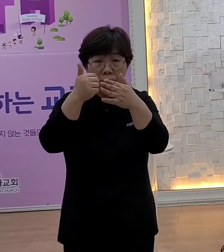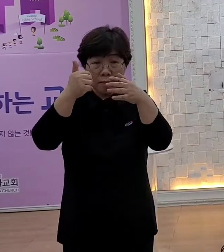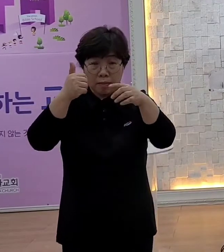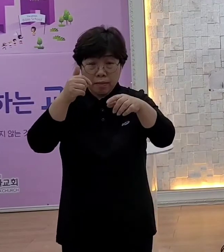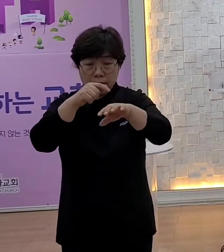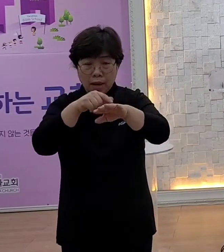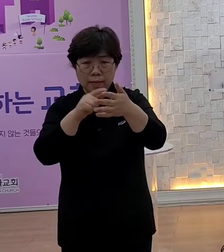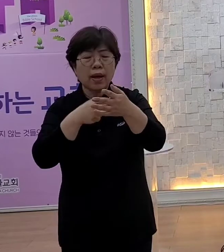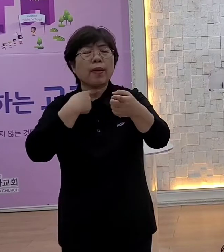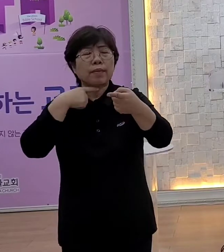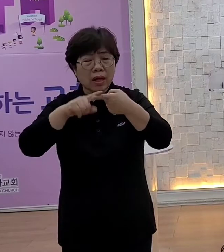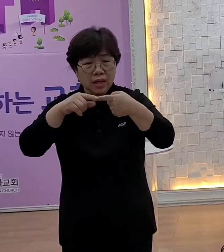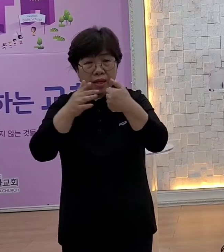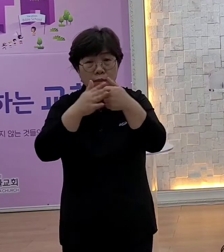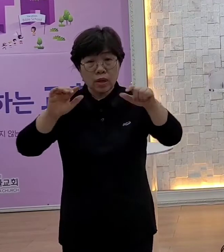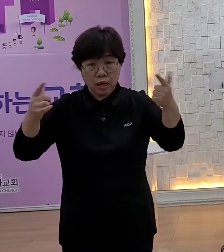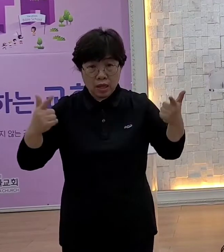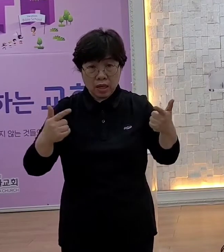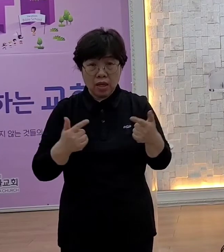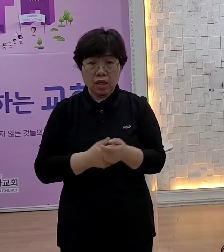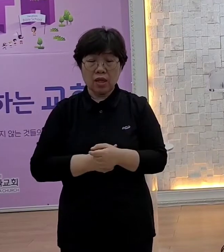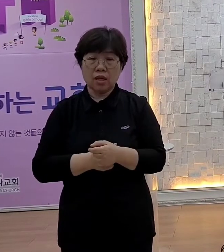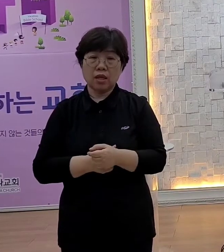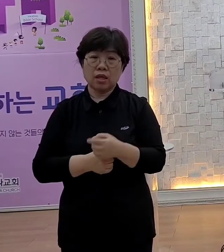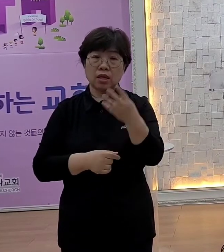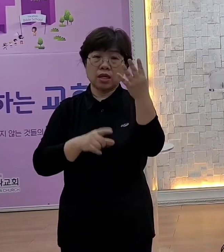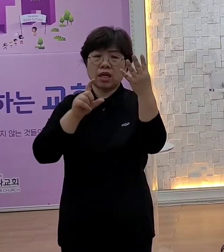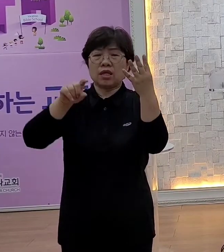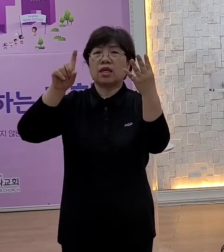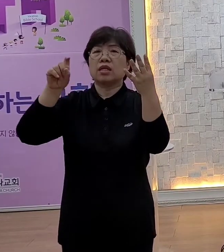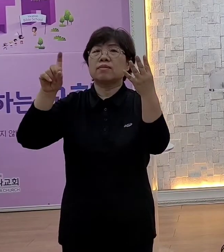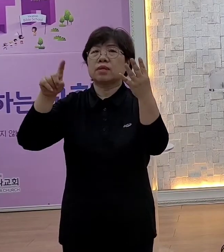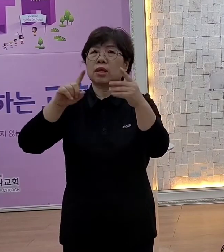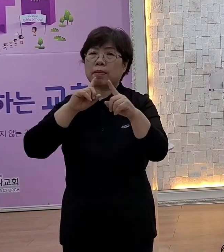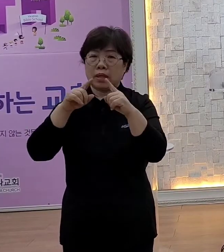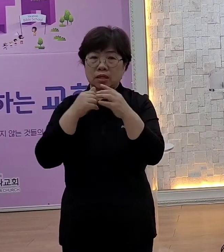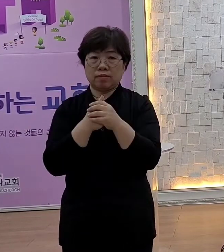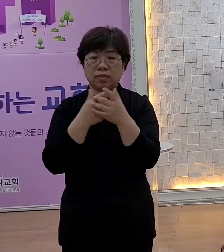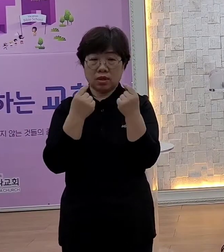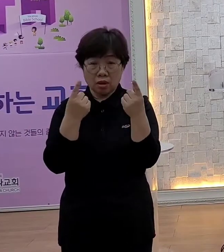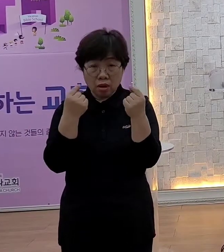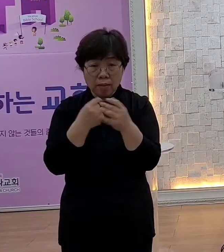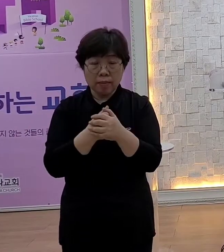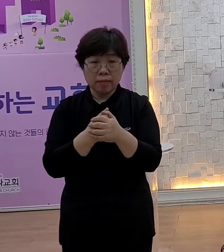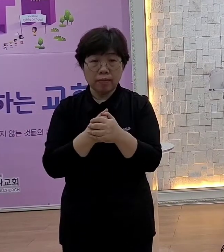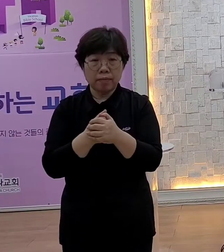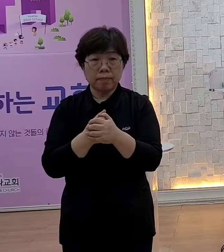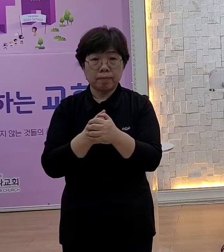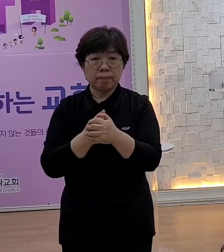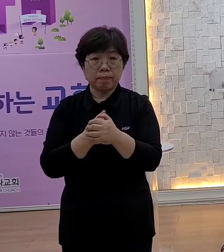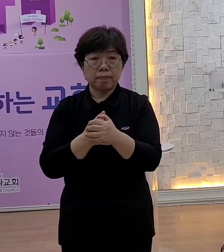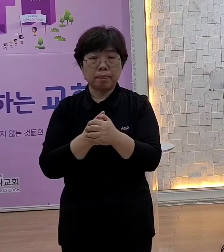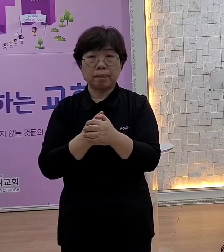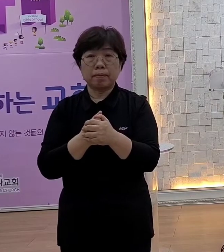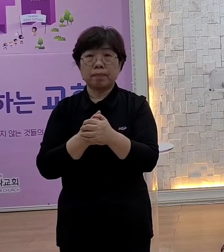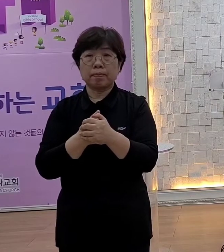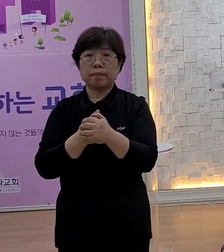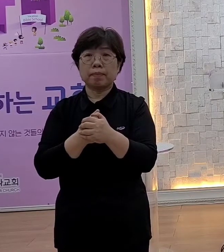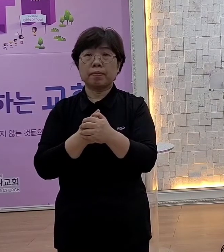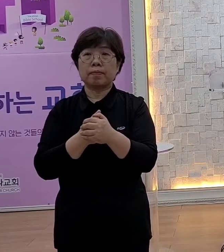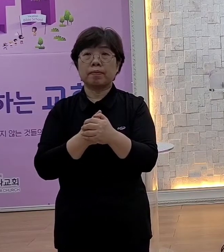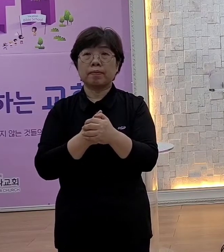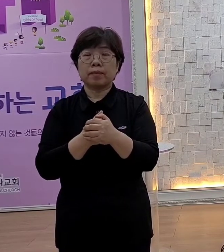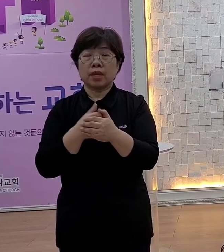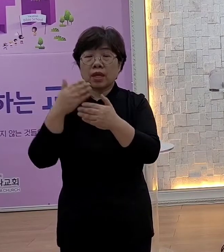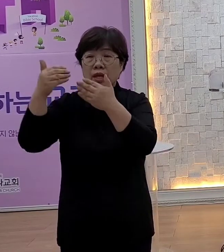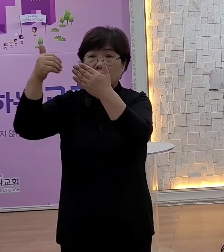다 들었어가 아니에요. 오늘 4장 11절이 마지막 최종 결론 아닙니까? 요나서 끝이에요. 이게. 자, 여기서 보여주는 가장 큰 이유가